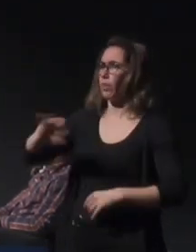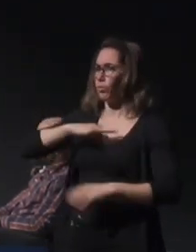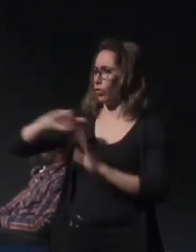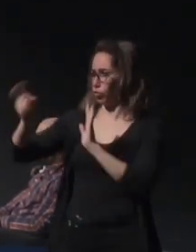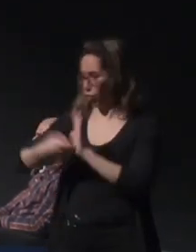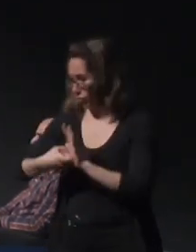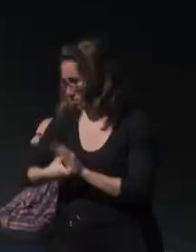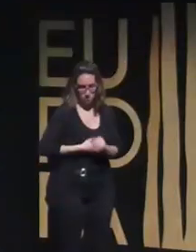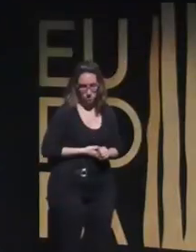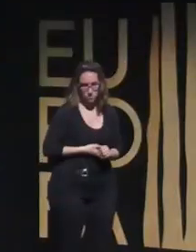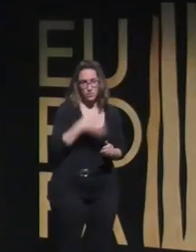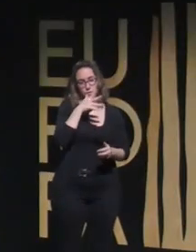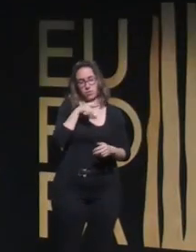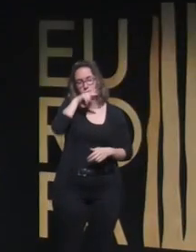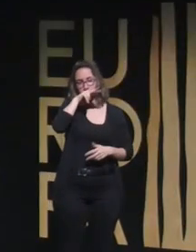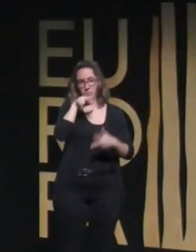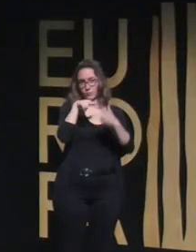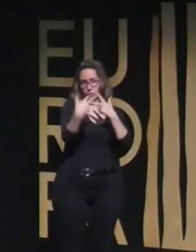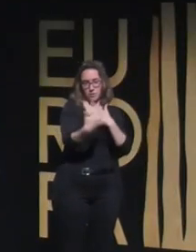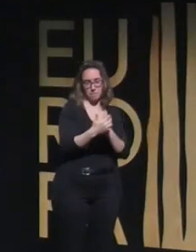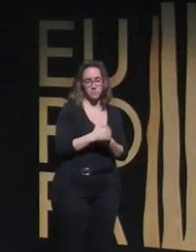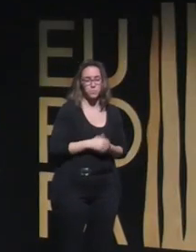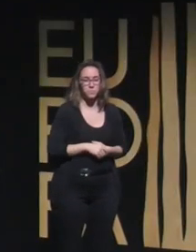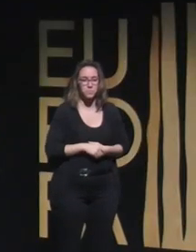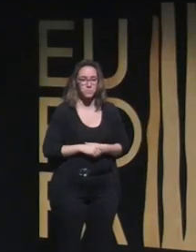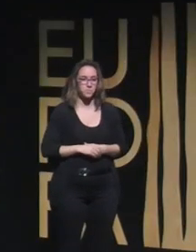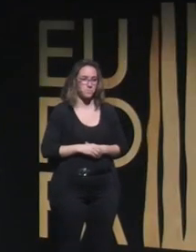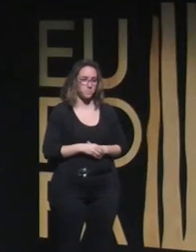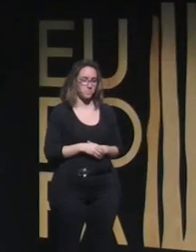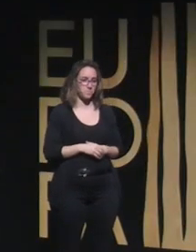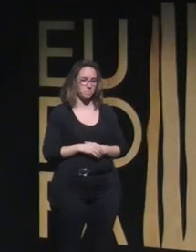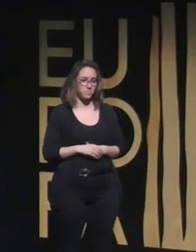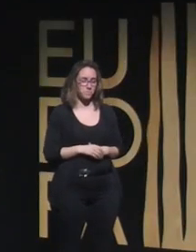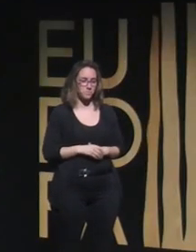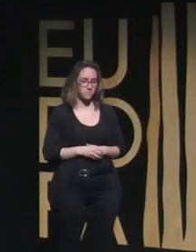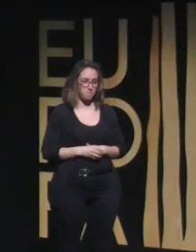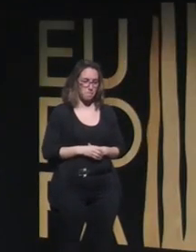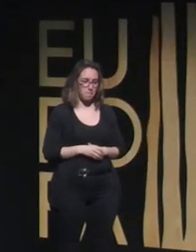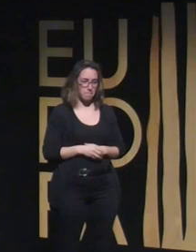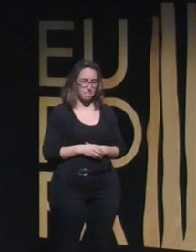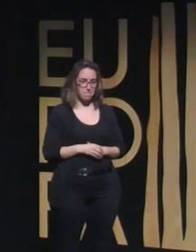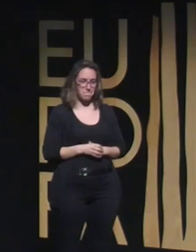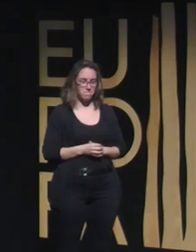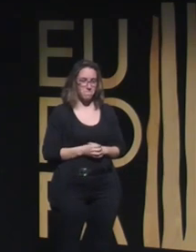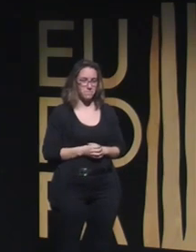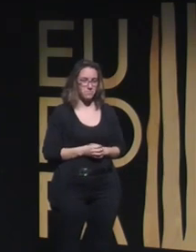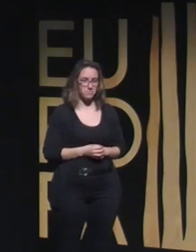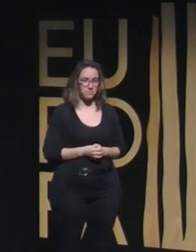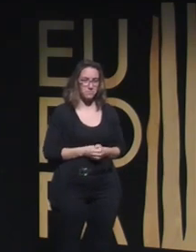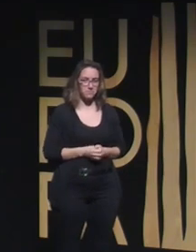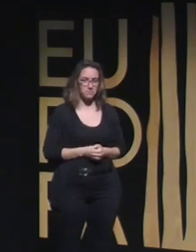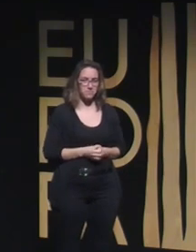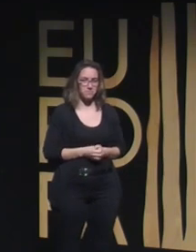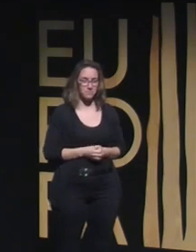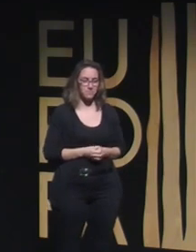bere aldaketa eta beharrekin ere dantzan jarraitzen dute. Batzuetan, euren gurasoen zorionaren ardura